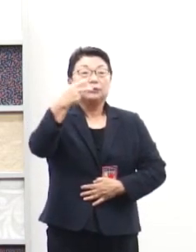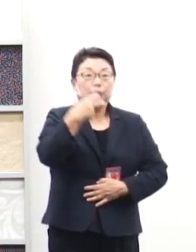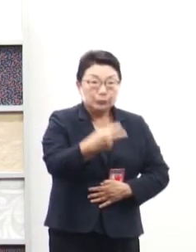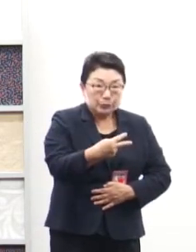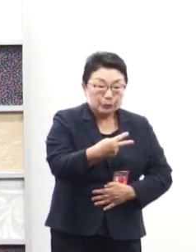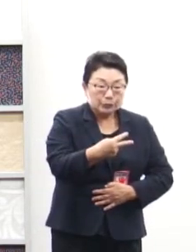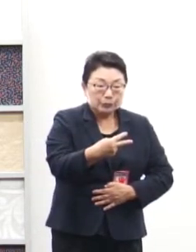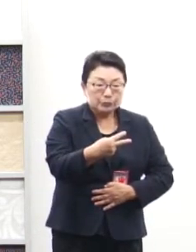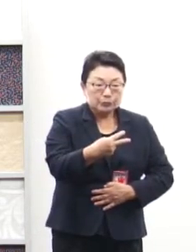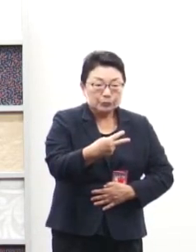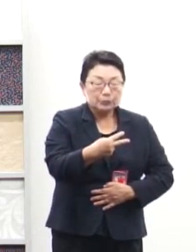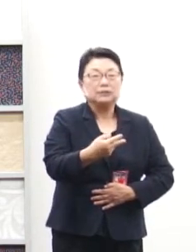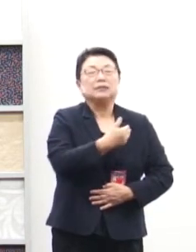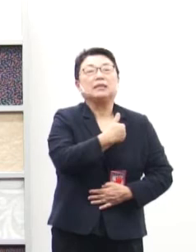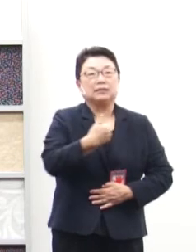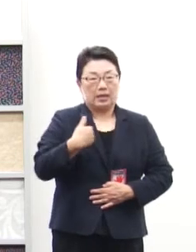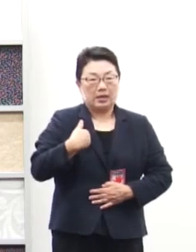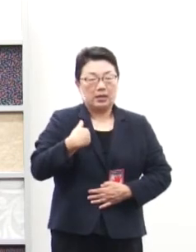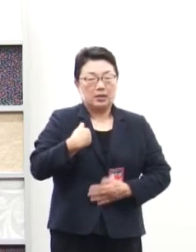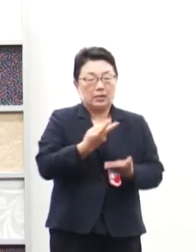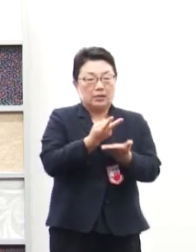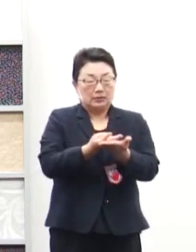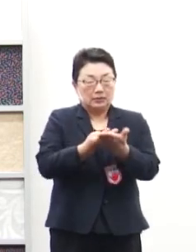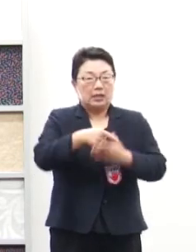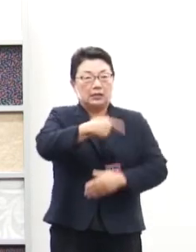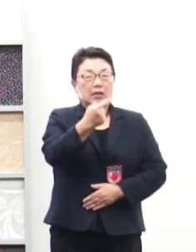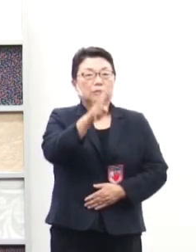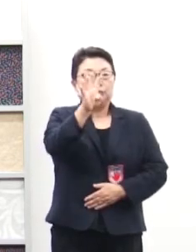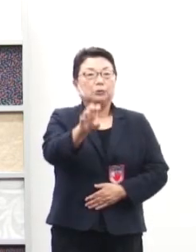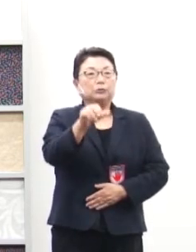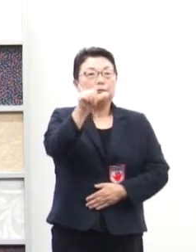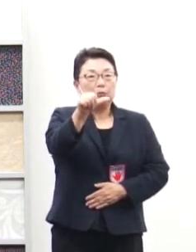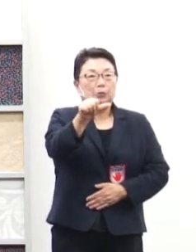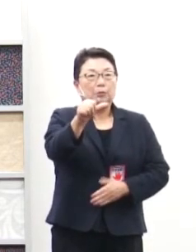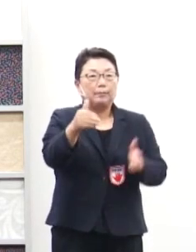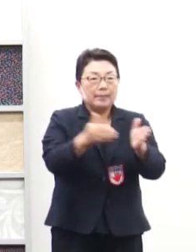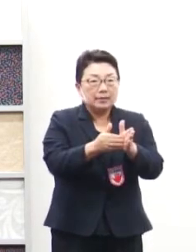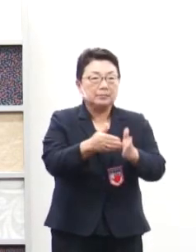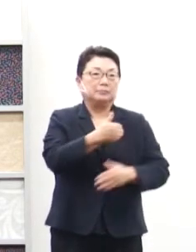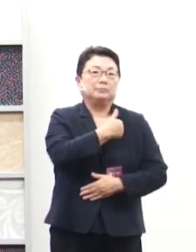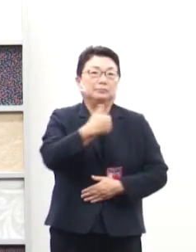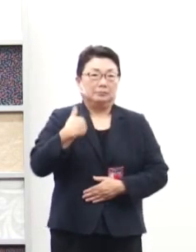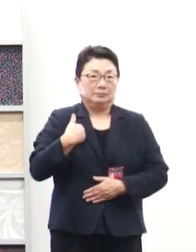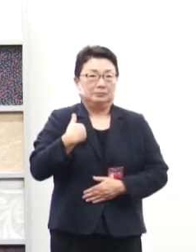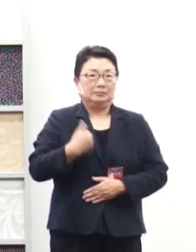2に切り替え、145床の水準にまで引き下げることといたしました。